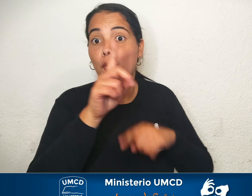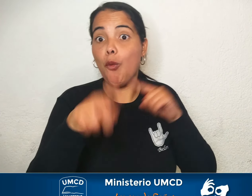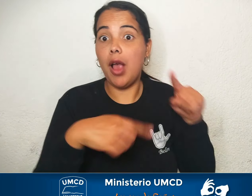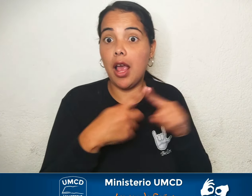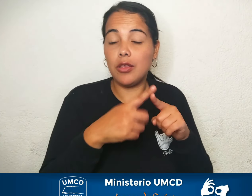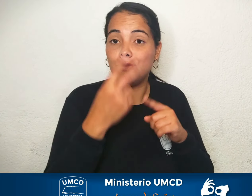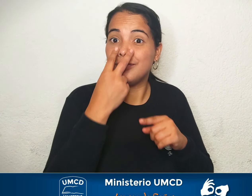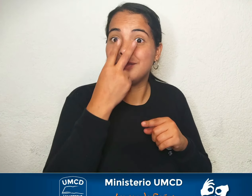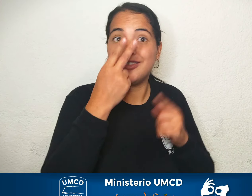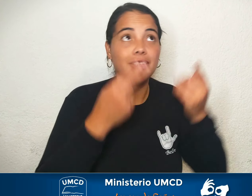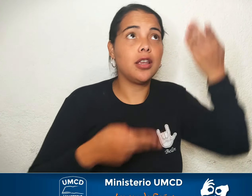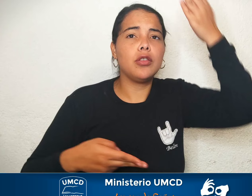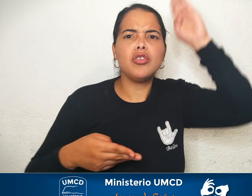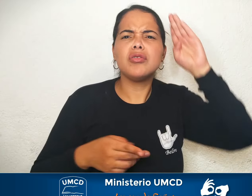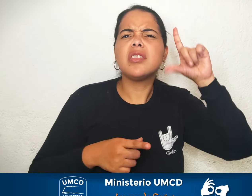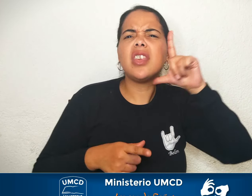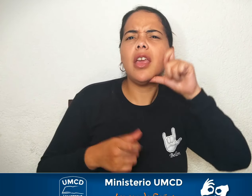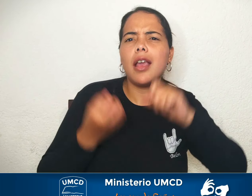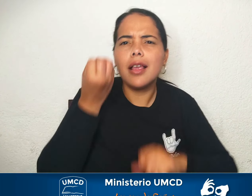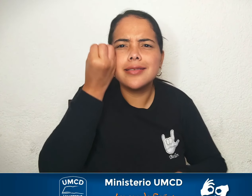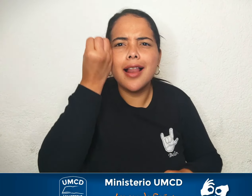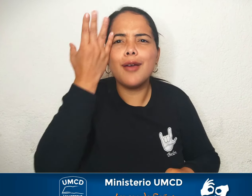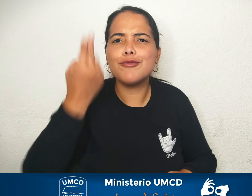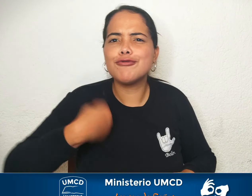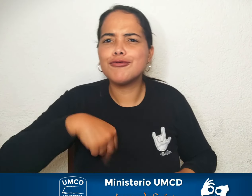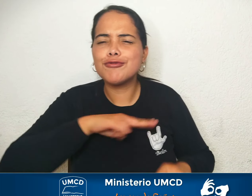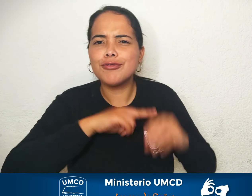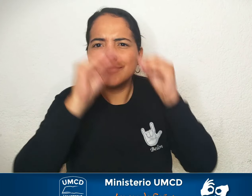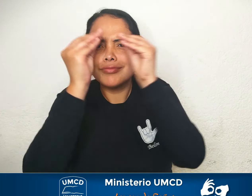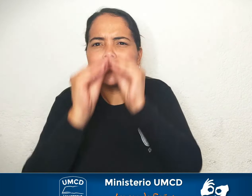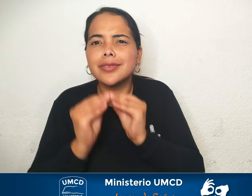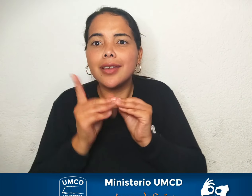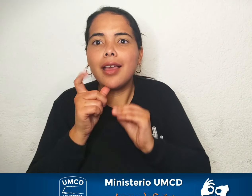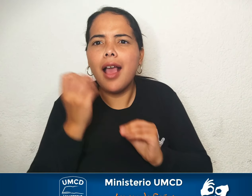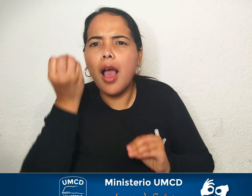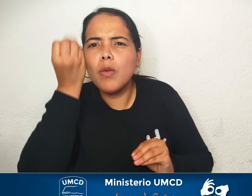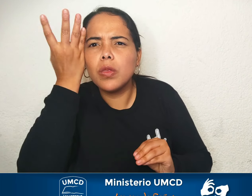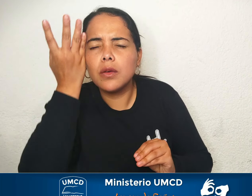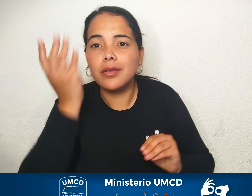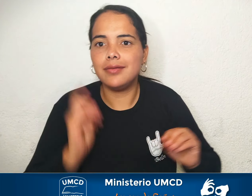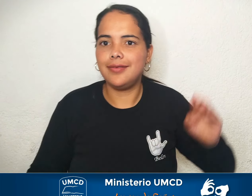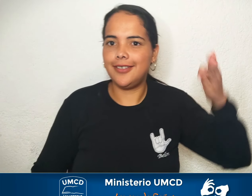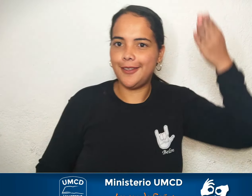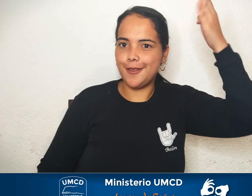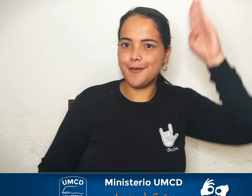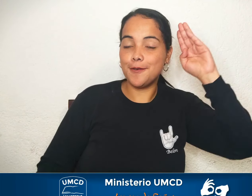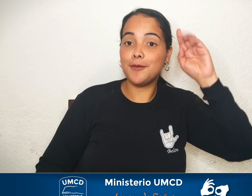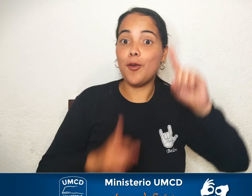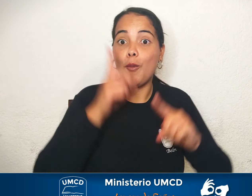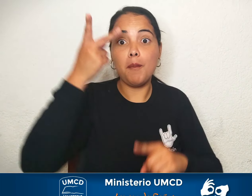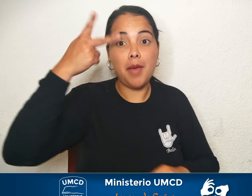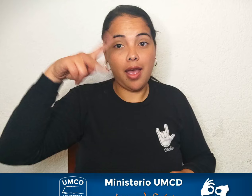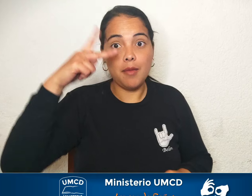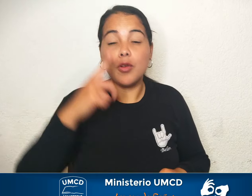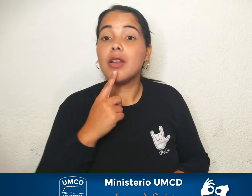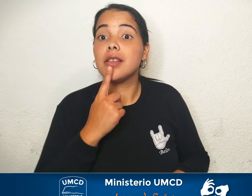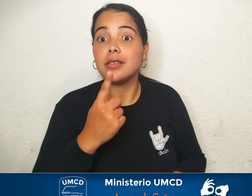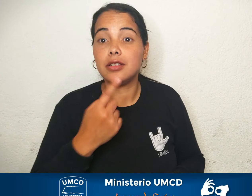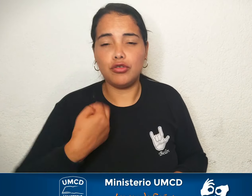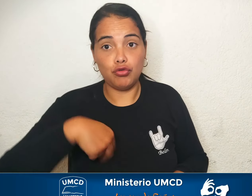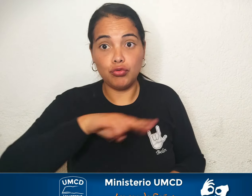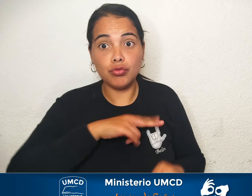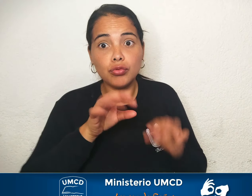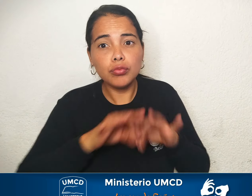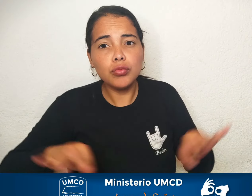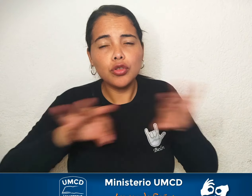nosotros vemos en la obra de Dios en nuestras vidas. Pablo, cuando estaba hablando a los hermanos en Corinto, después de que les dijo